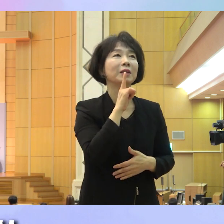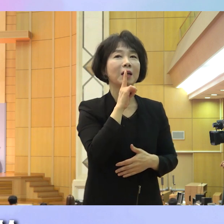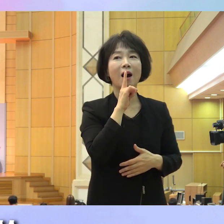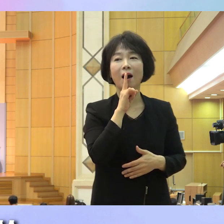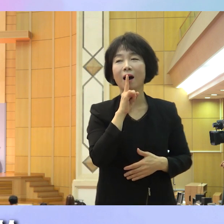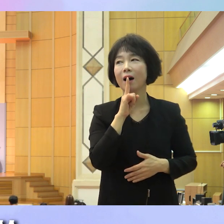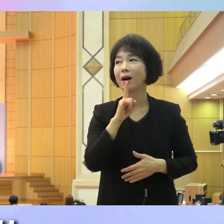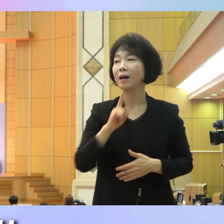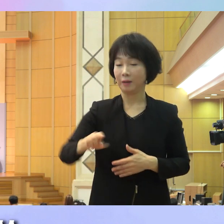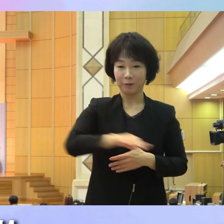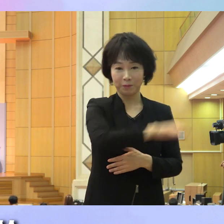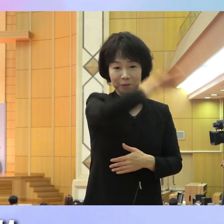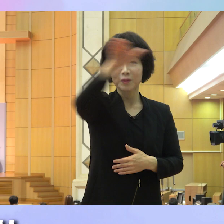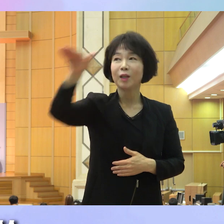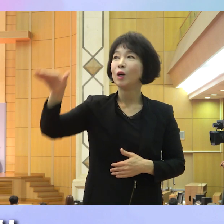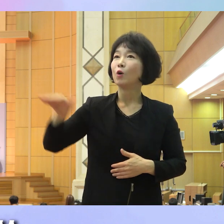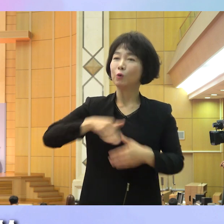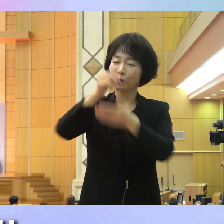감사하리라.